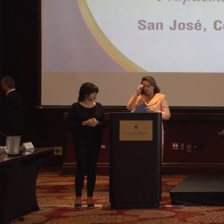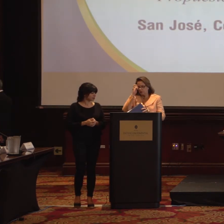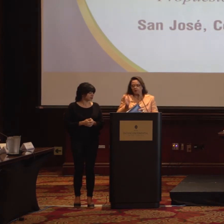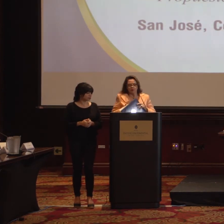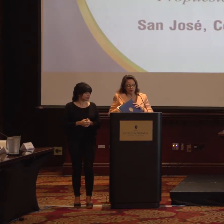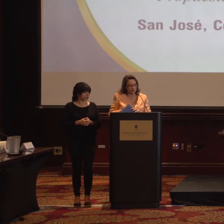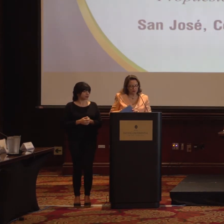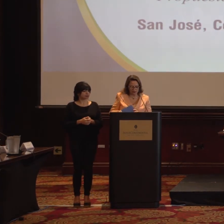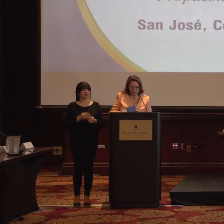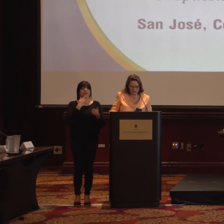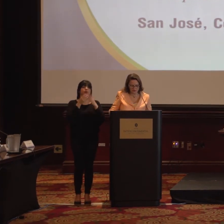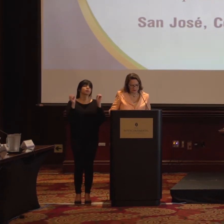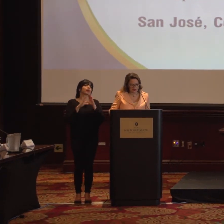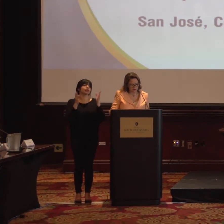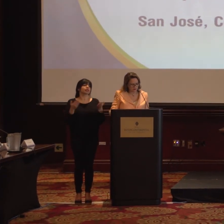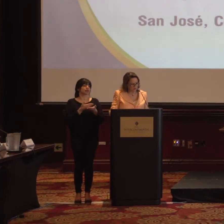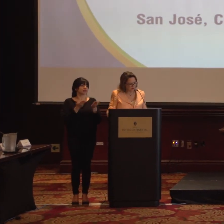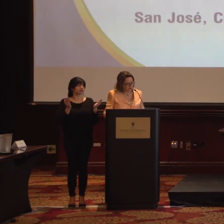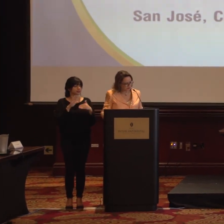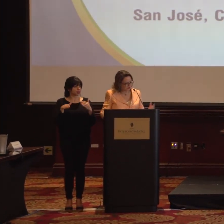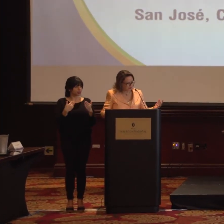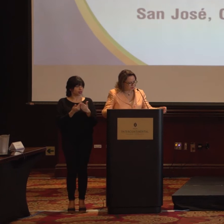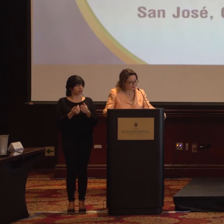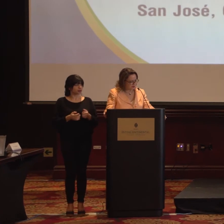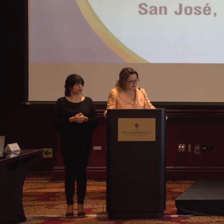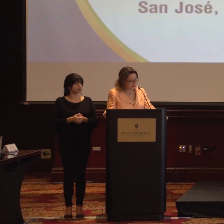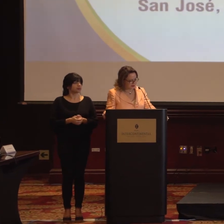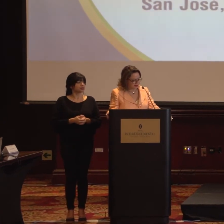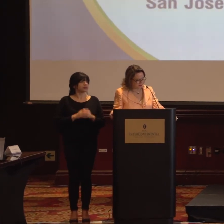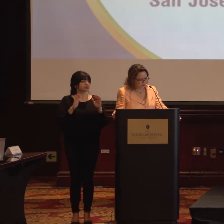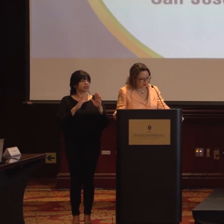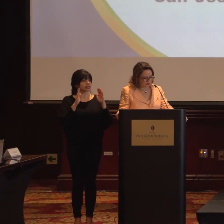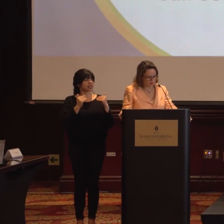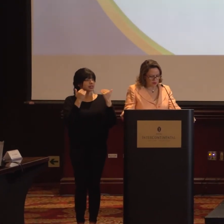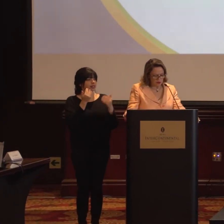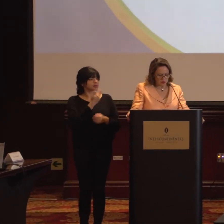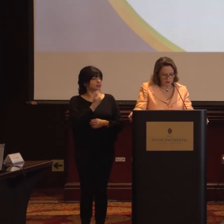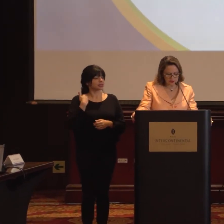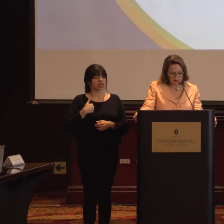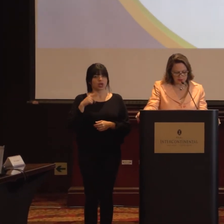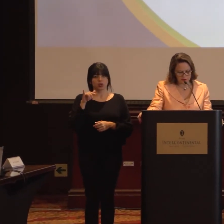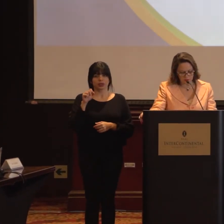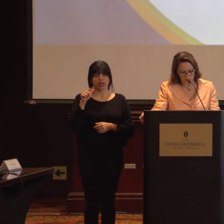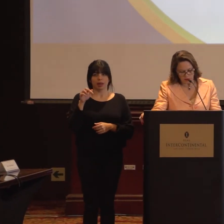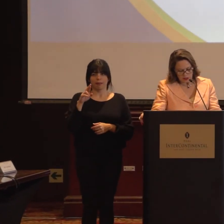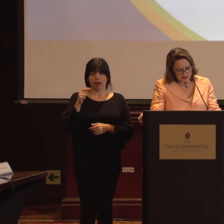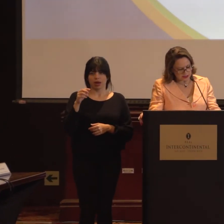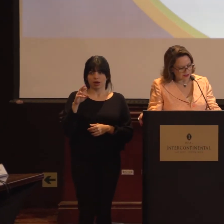Rica muy buenos días tengan todas y todos excelentísimo Señor Luis